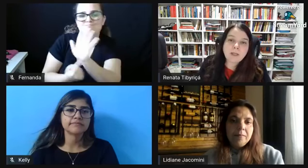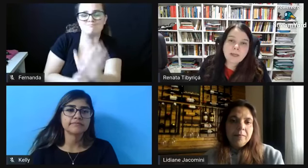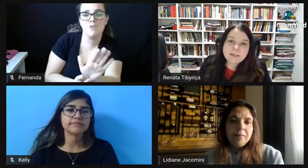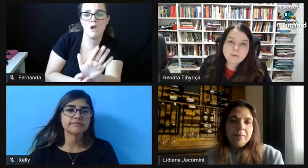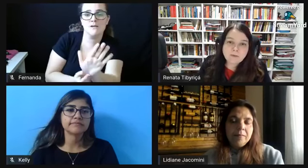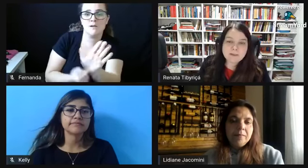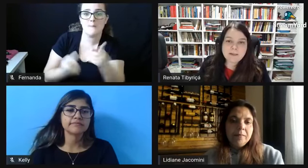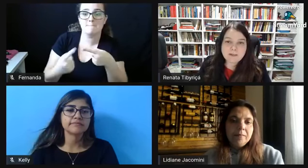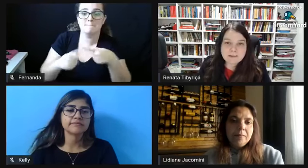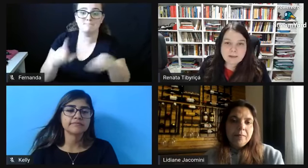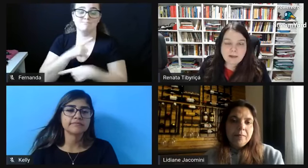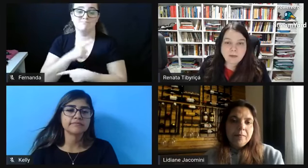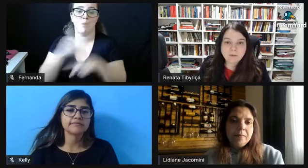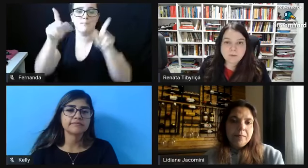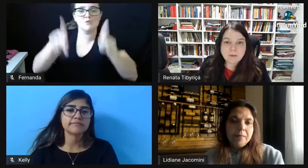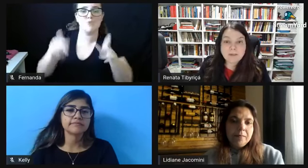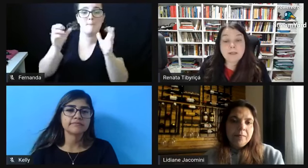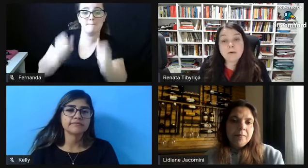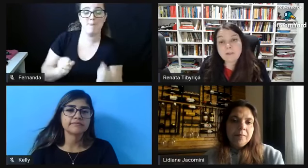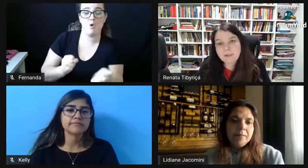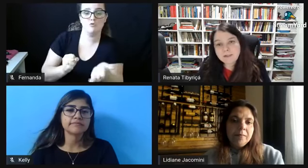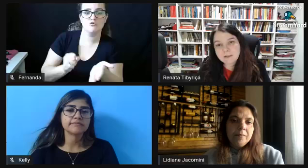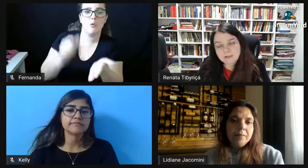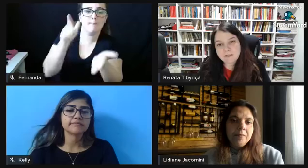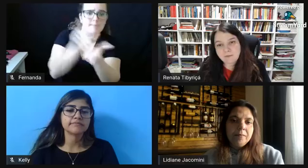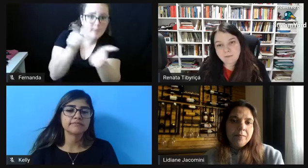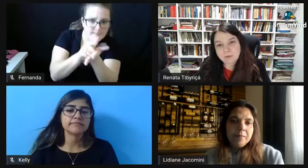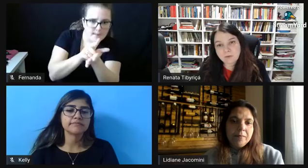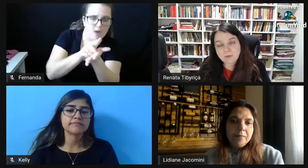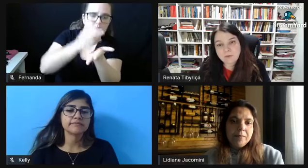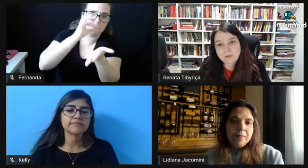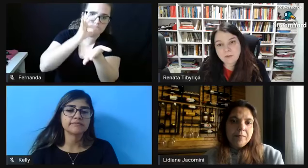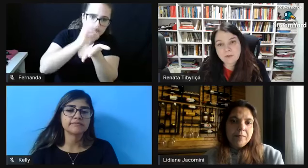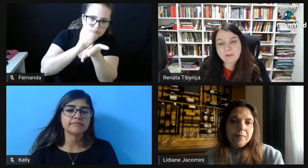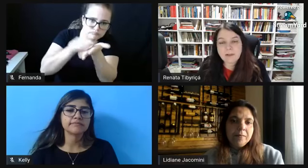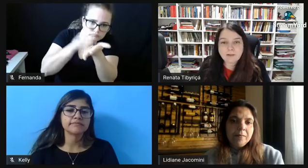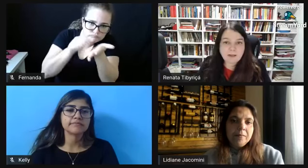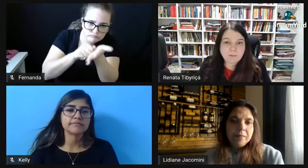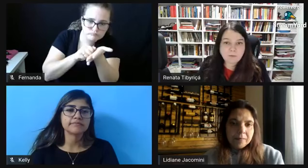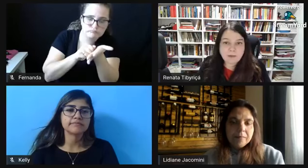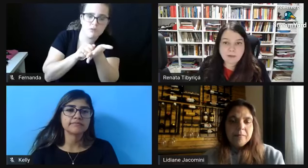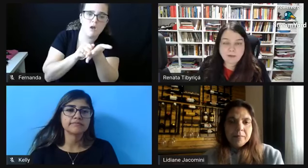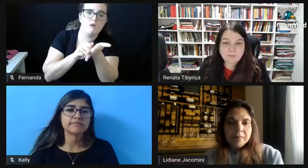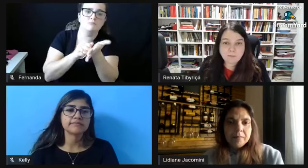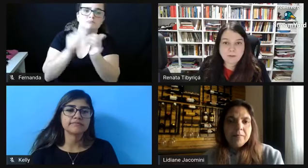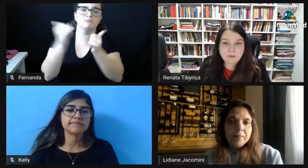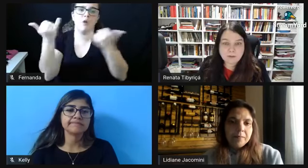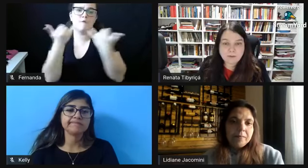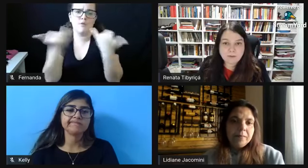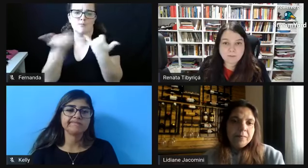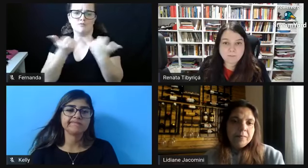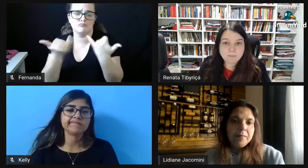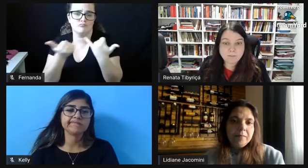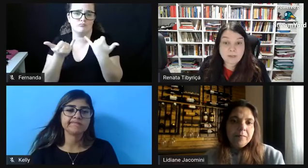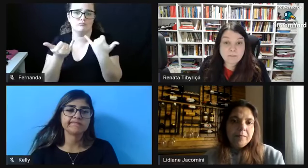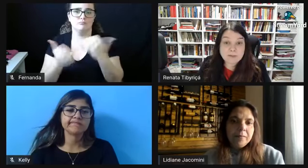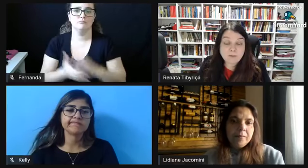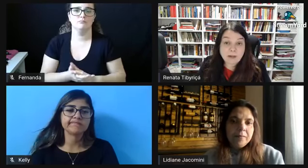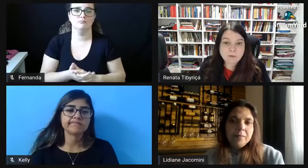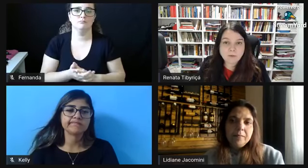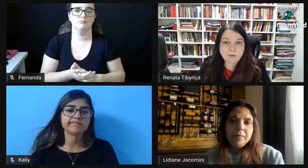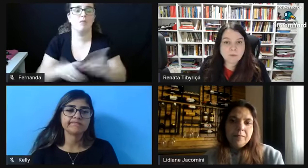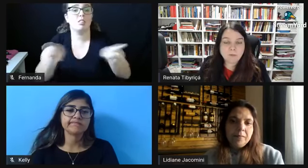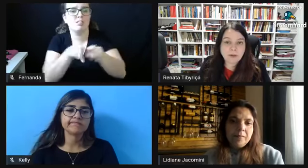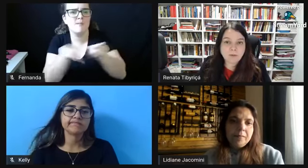alguém que pudesse fazer esse laudo, que reunisse essas informações, né, e até poder ficar